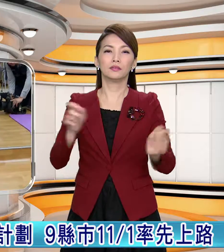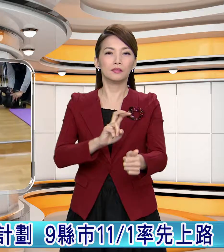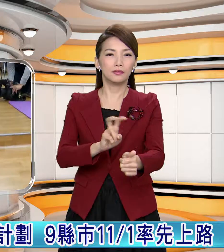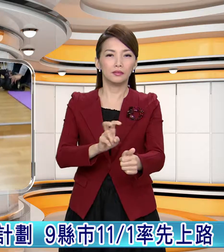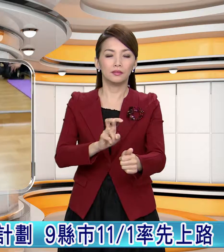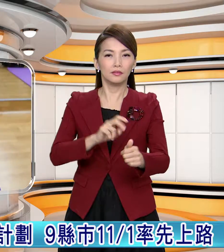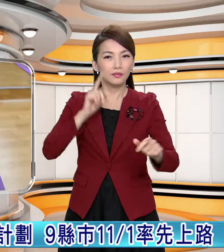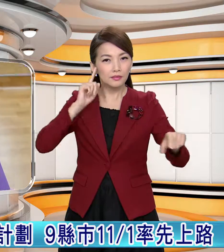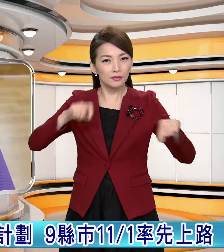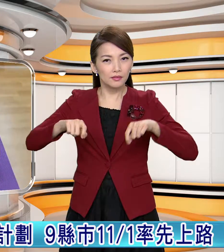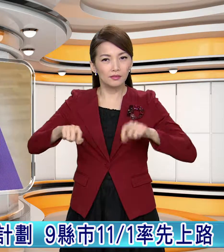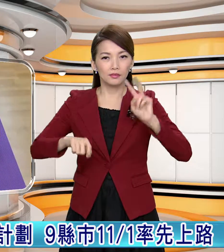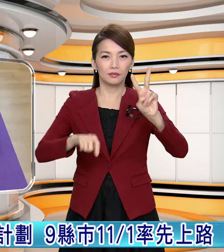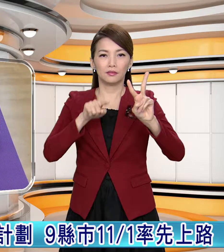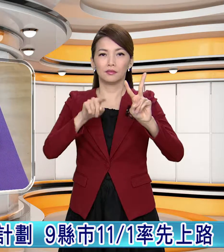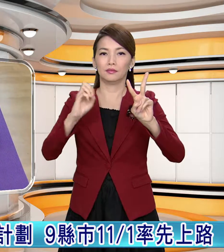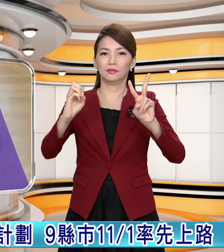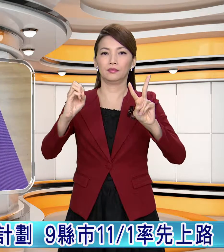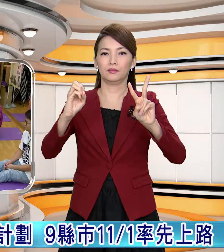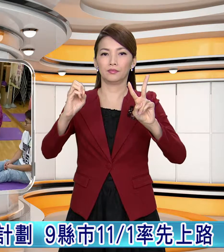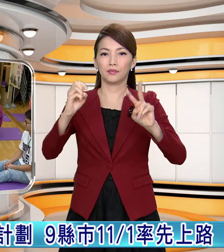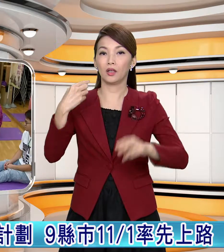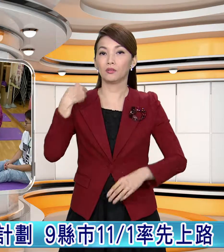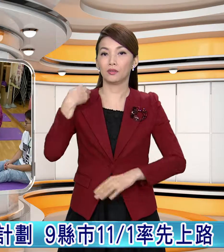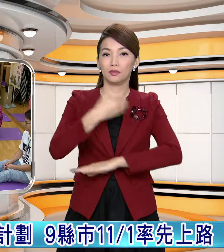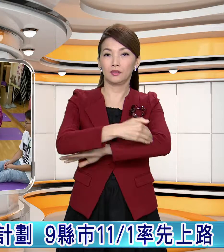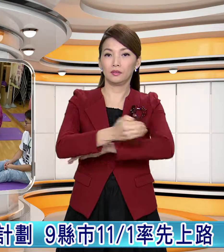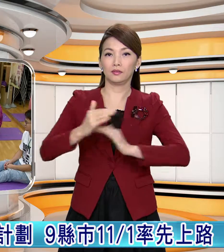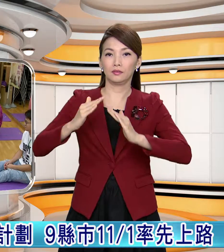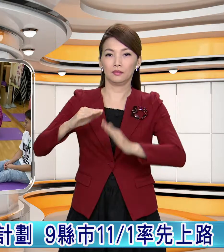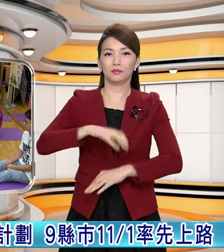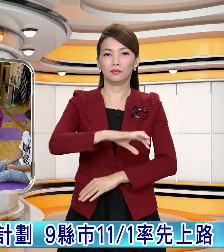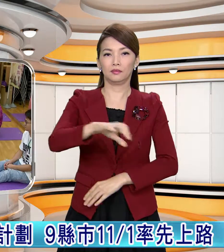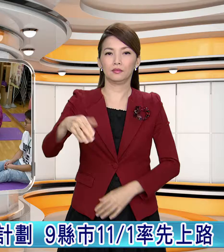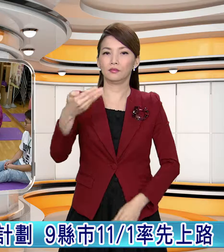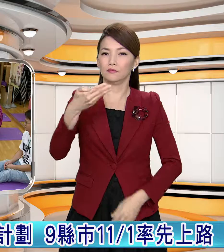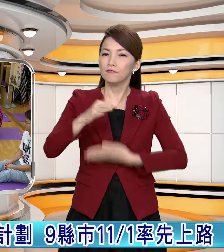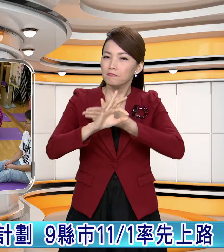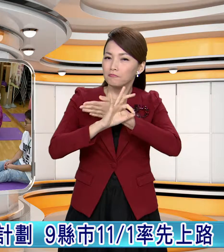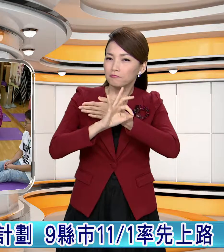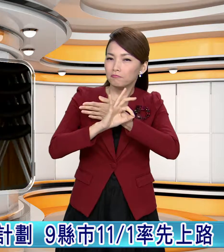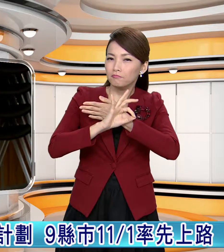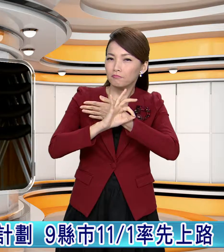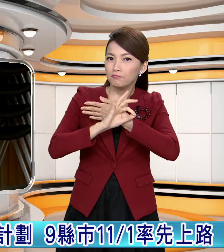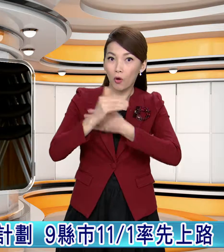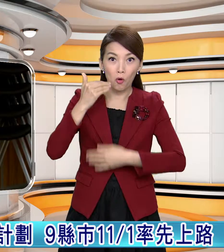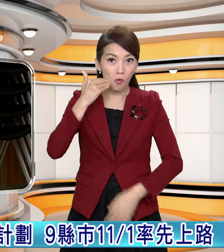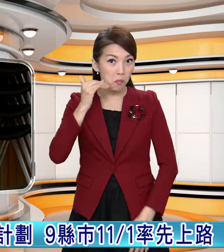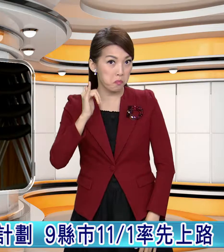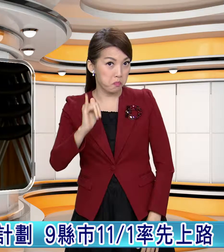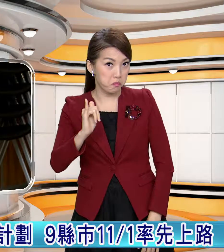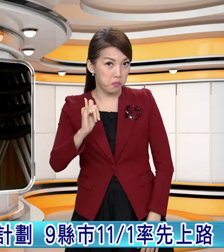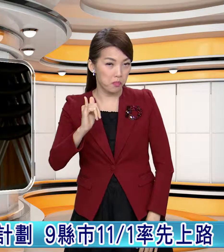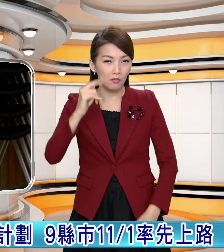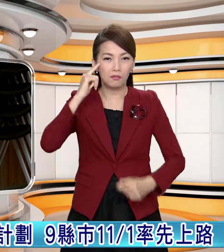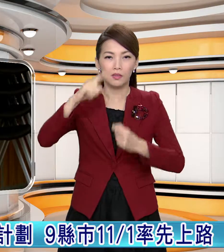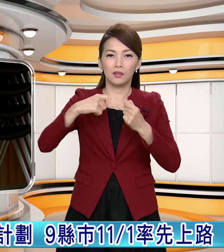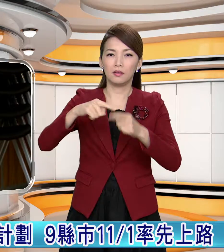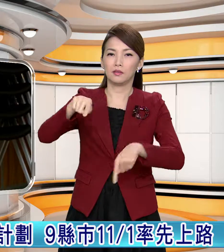长照 2.0 示范计划，昨天1号有9个县市率先上路，示范成功之后，明年